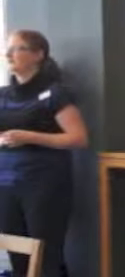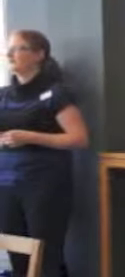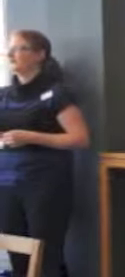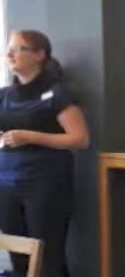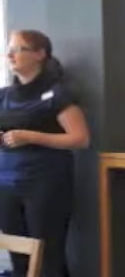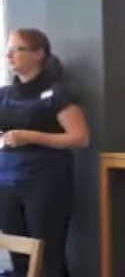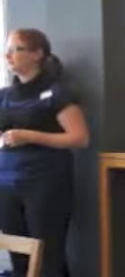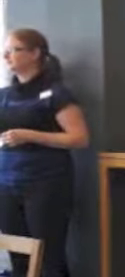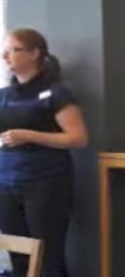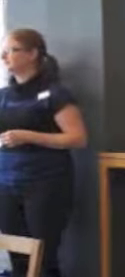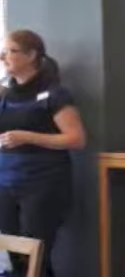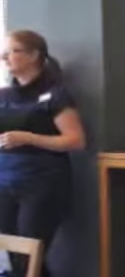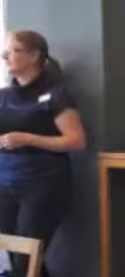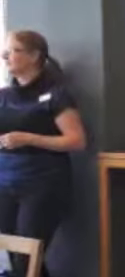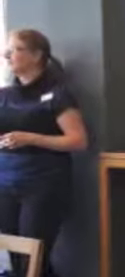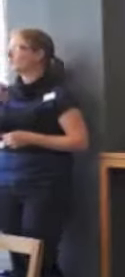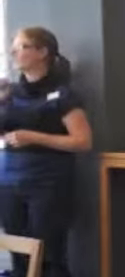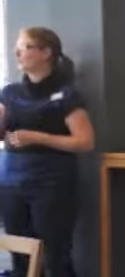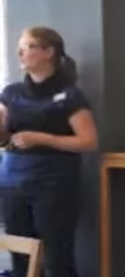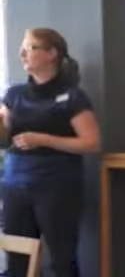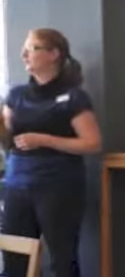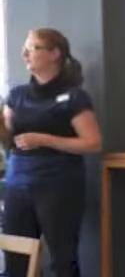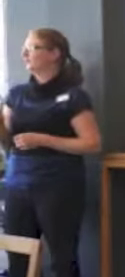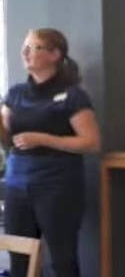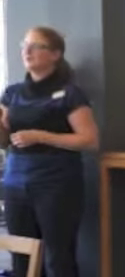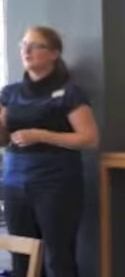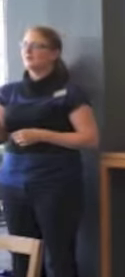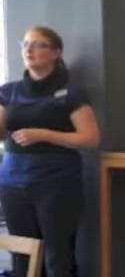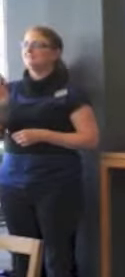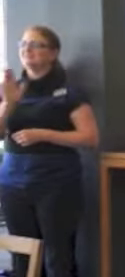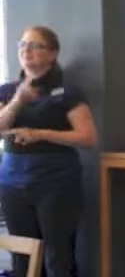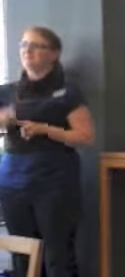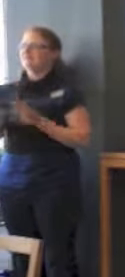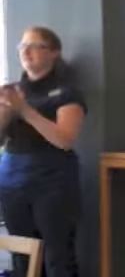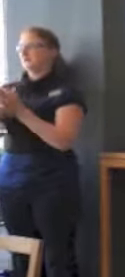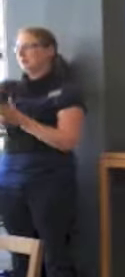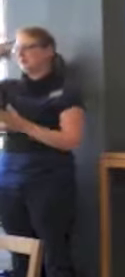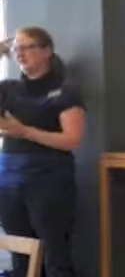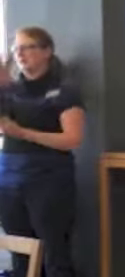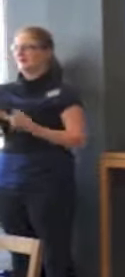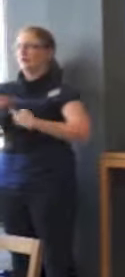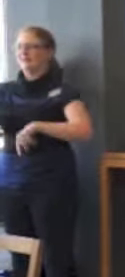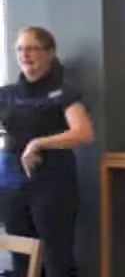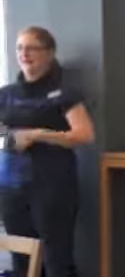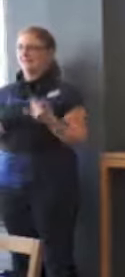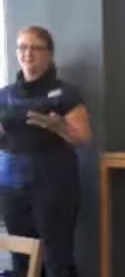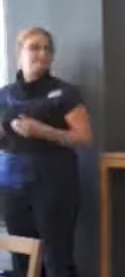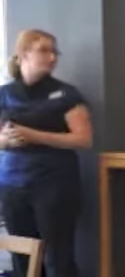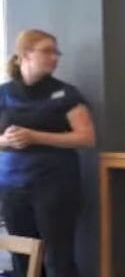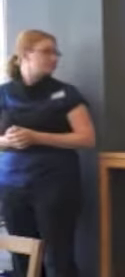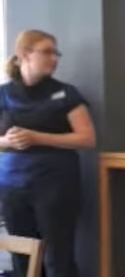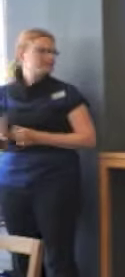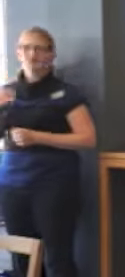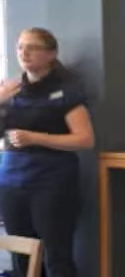Säg för oss något ord på vad du finns i universitetsvärlden och så, hur det är kopplat till detta. Ja, oj, jag